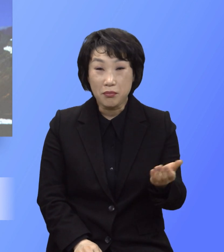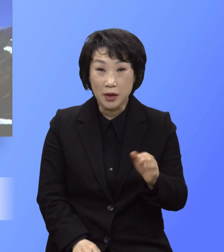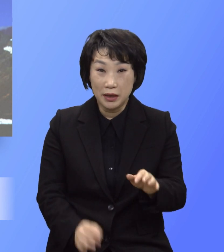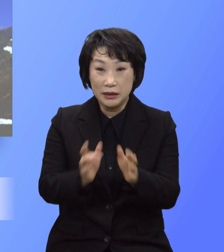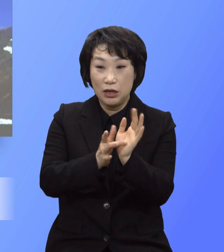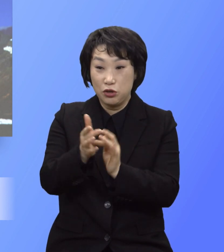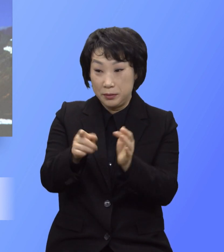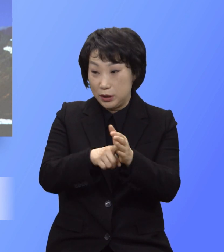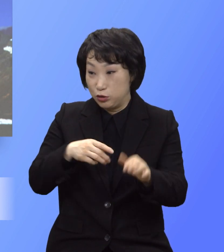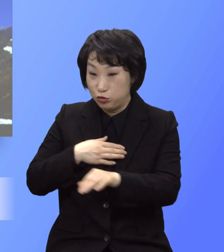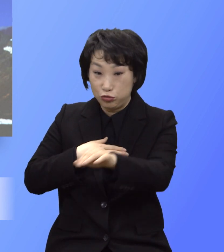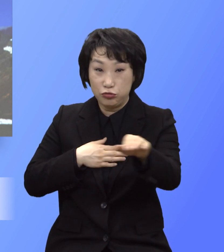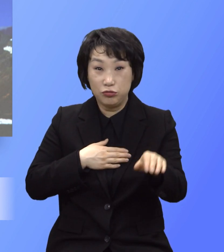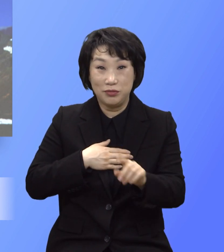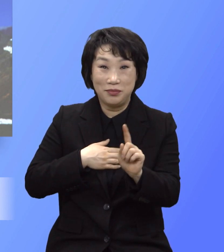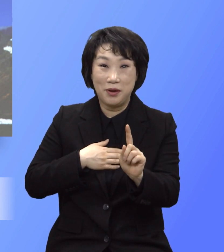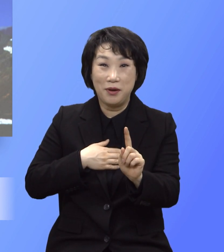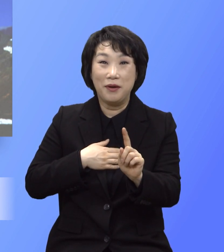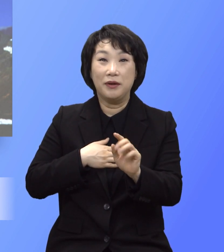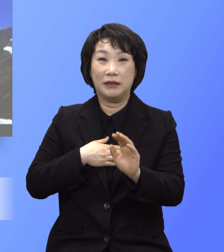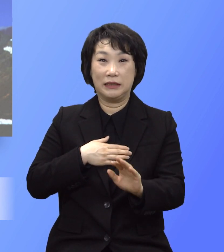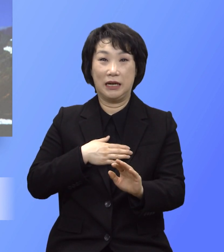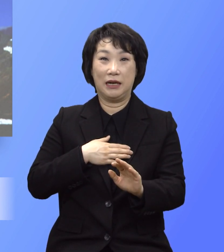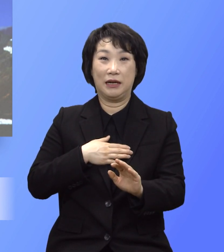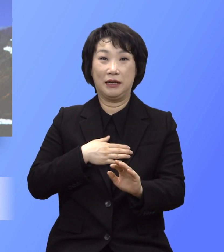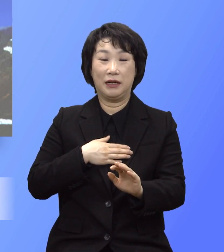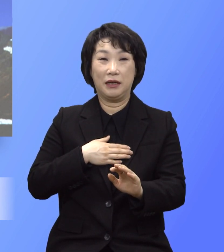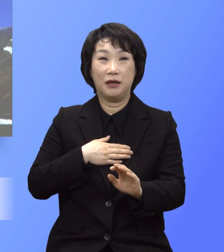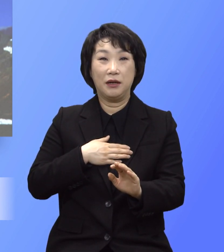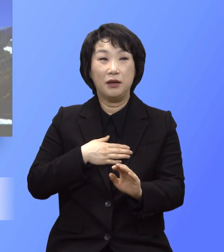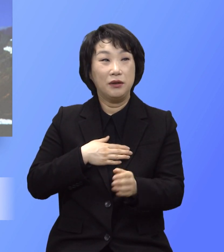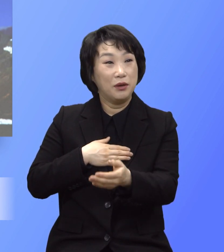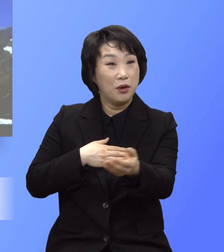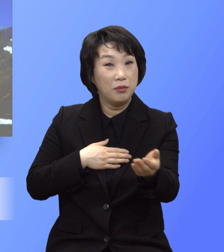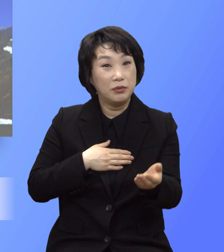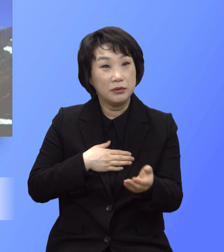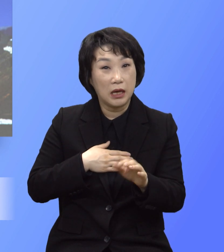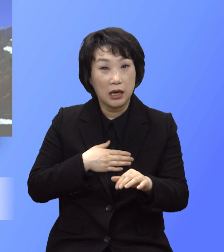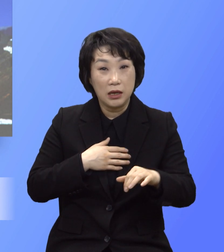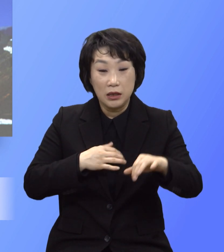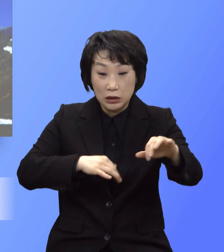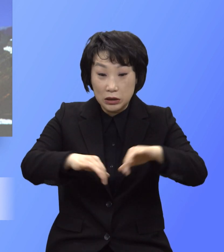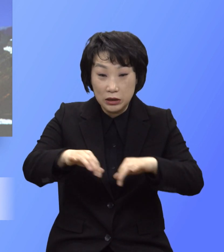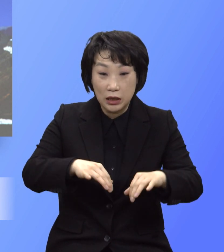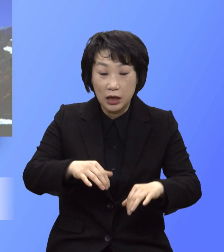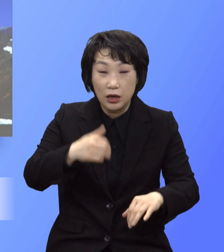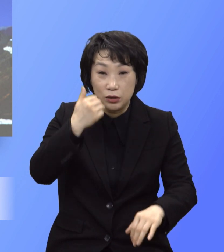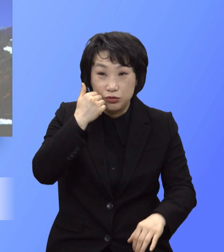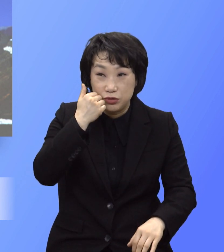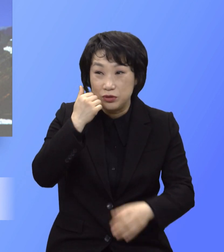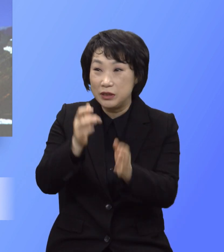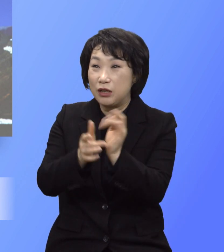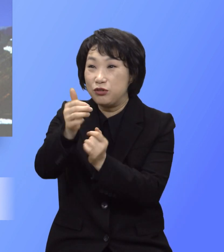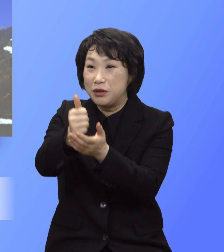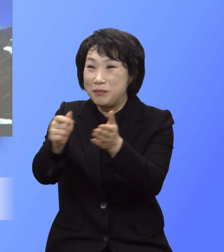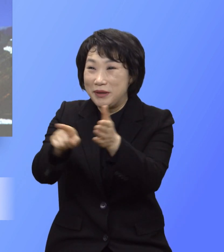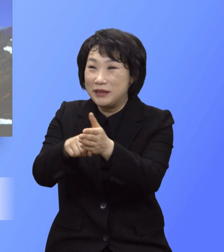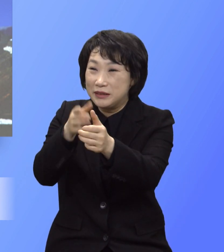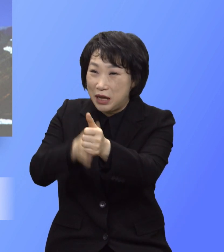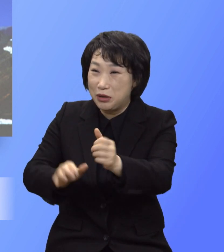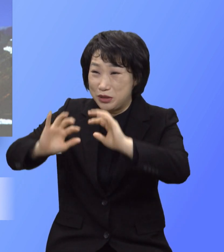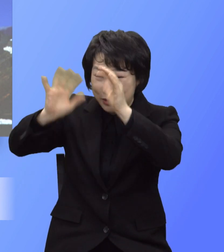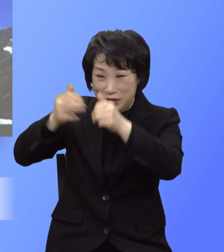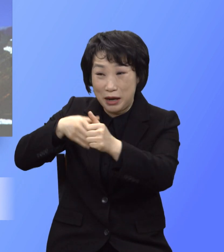예수 믿는 사람들은 예, 뭐 길바닥에 가서 우리 예수 믿고 천국